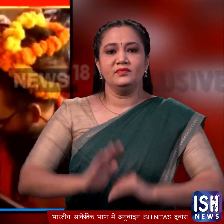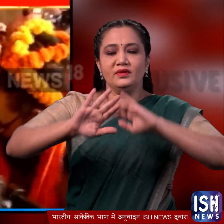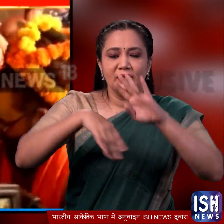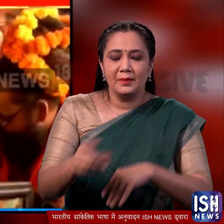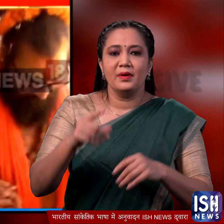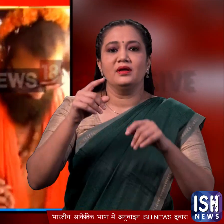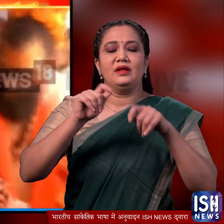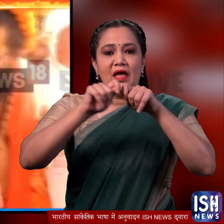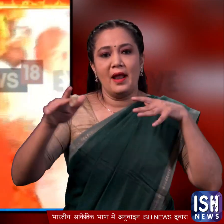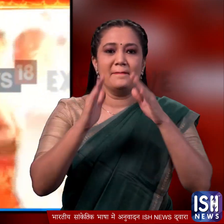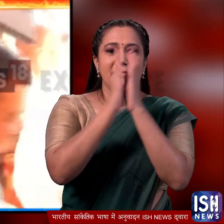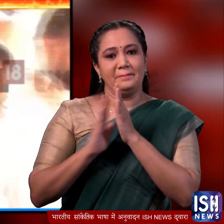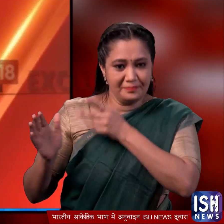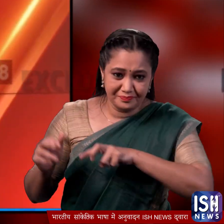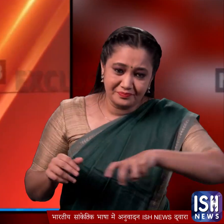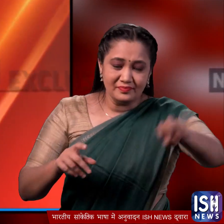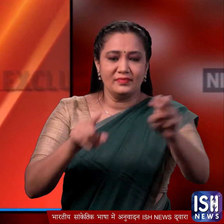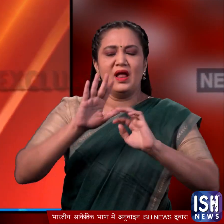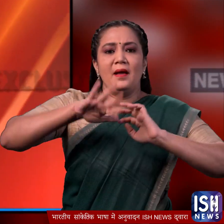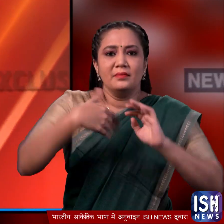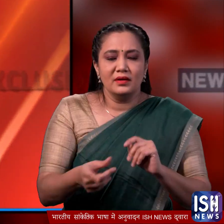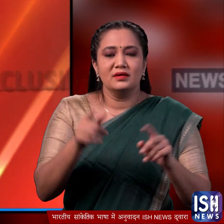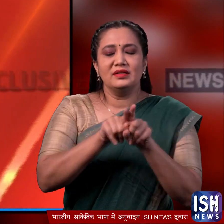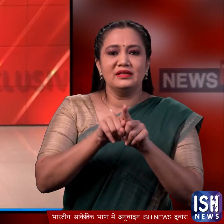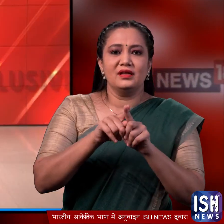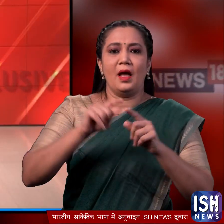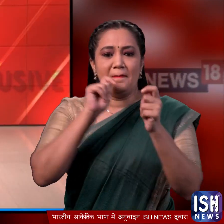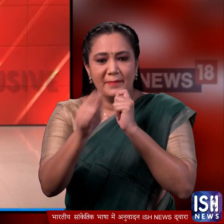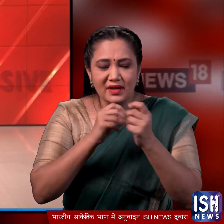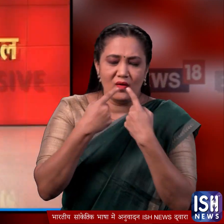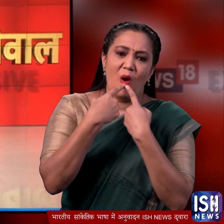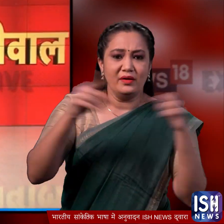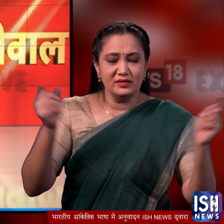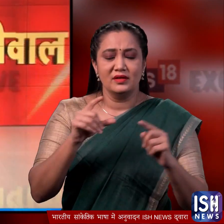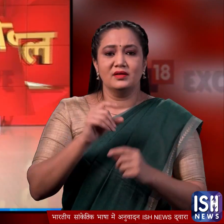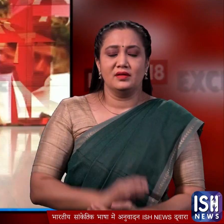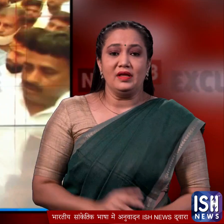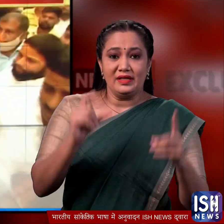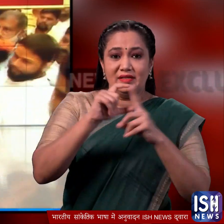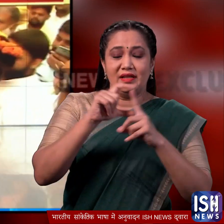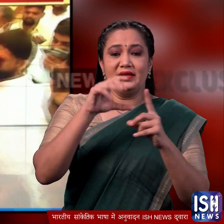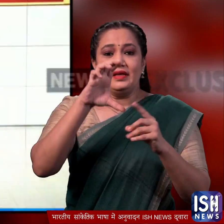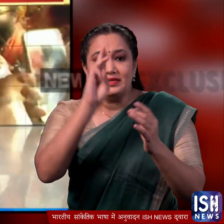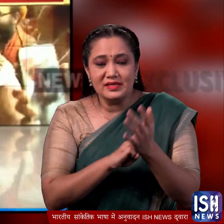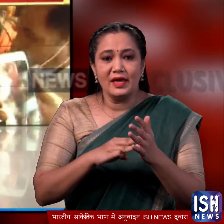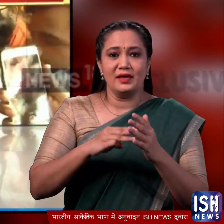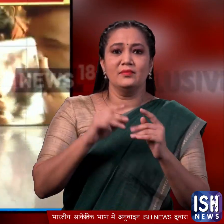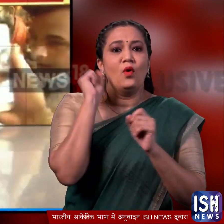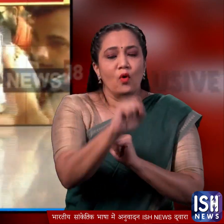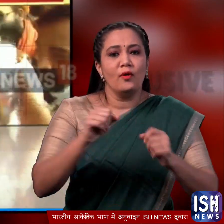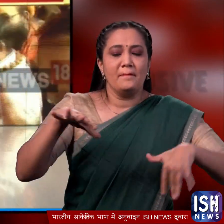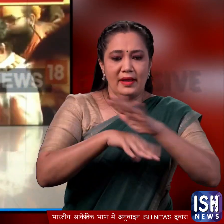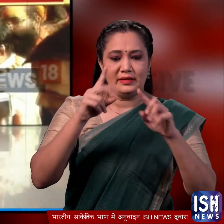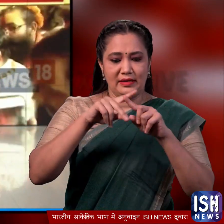जिसके बाद वो रामलला के दर्शन करने पहुंचे। और वहां से बाहर आने के बाद उन्होंने मीडिया के सामने दिल्ली की मुख्यमंत्री तीर्थ योजना का जिक्र